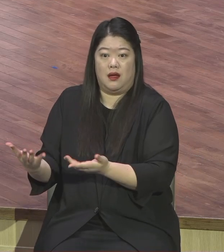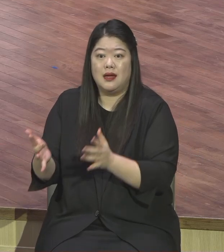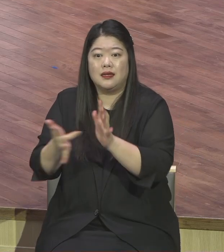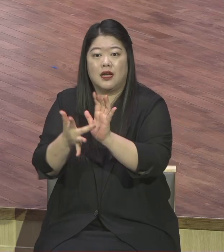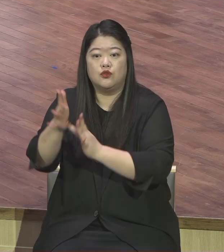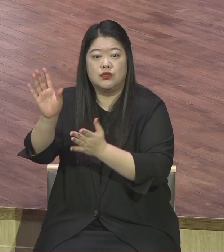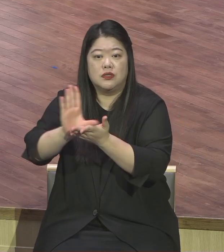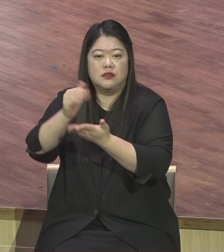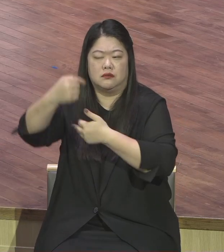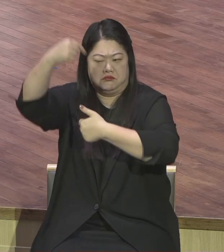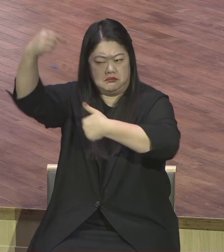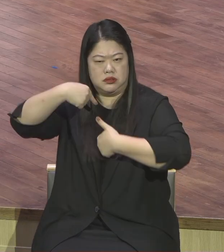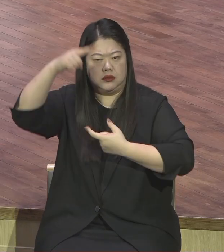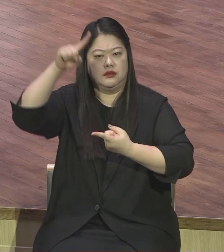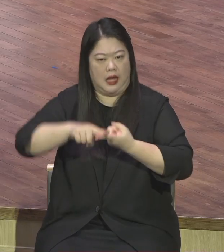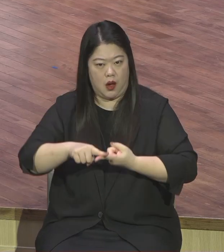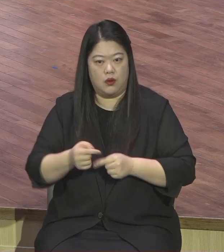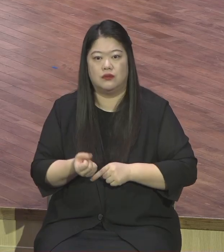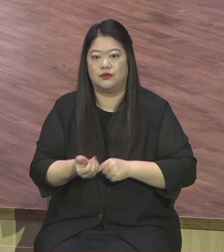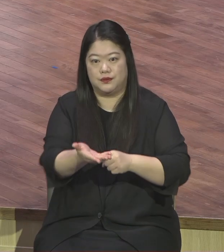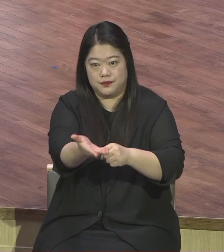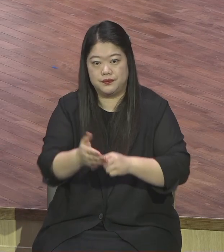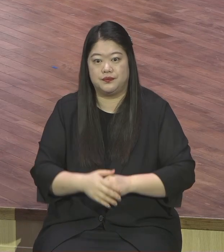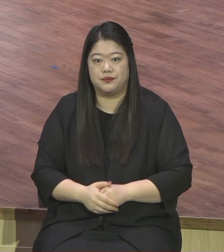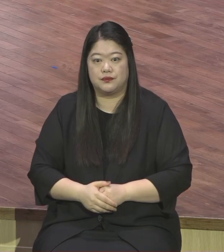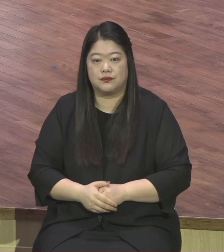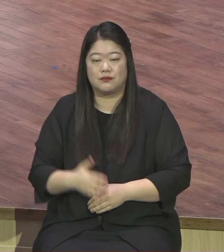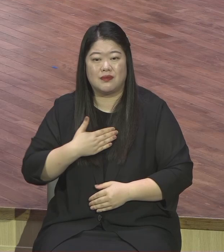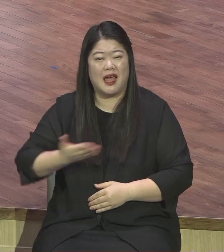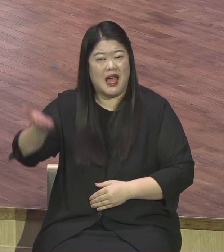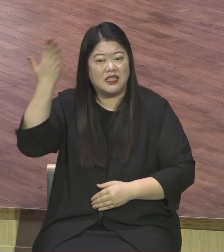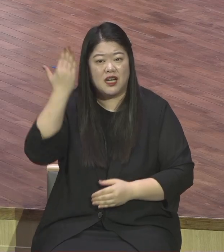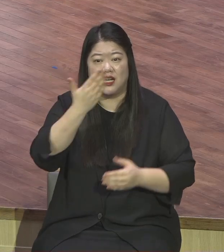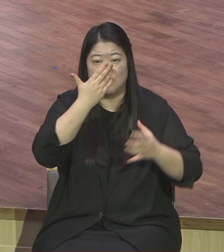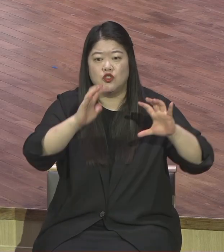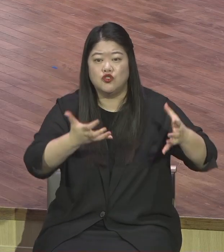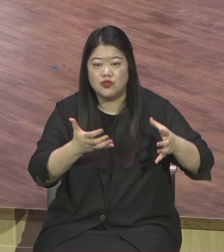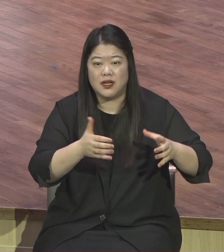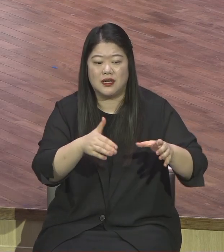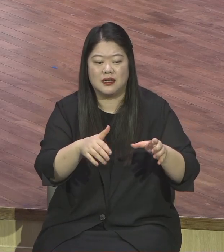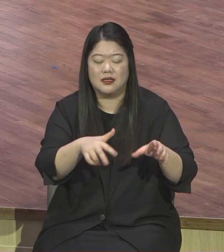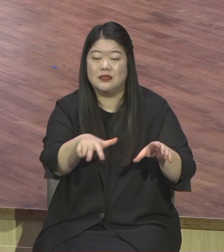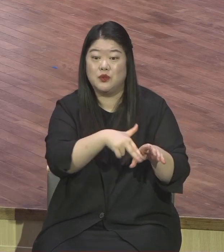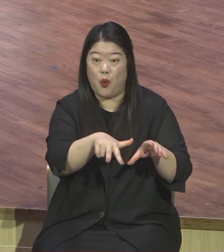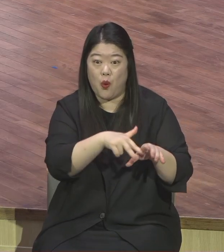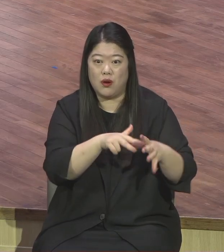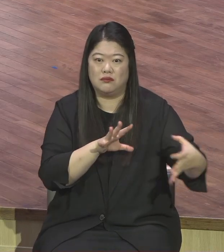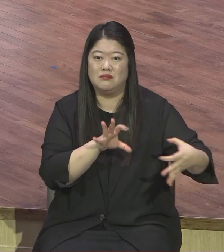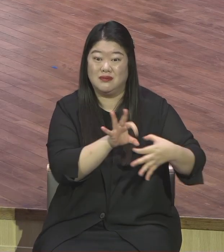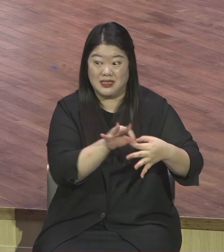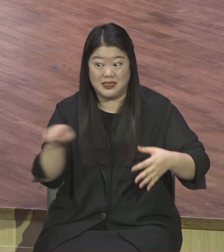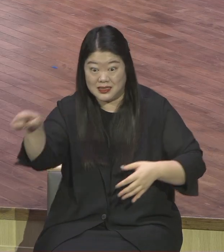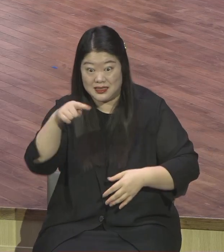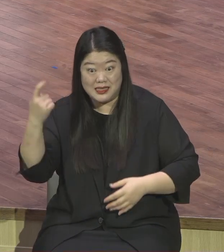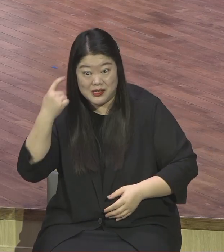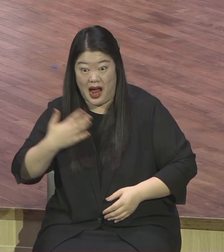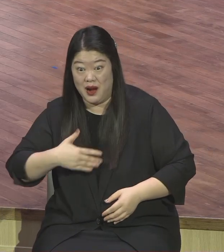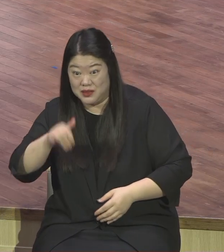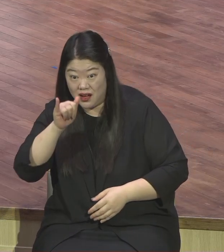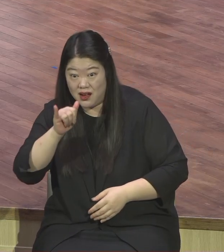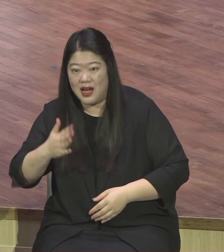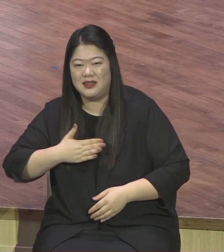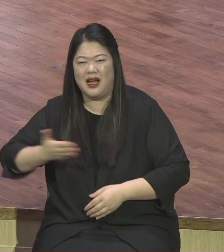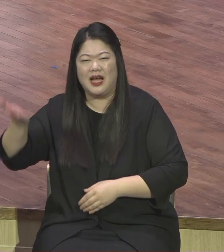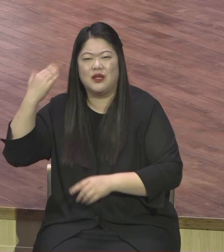그리스도의 계시로 말미암은 것이니라. 내가 이전에 유대교에 있을 때 행한 일을 너희가 들었거니와 하나님의 교회를